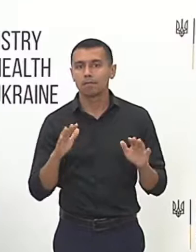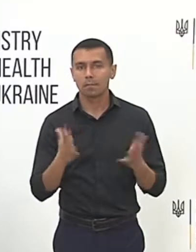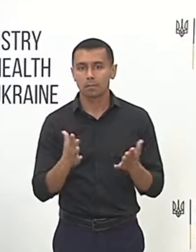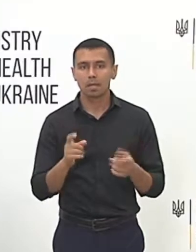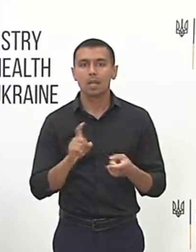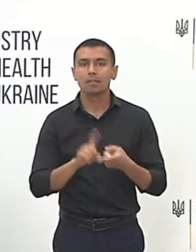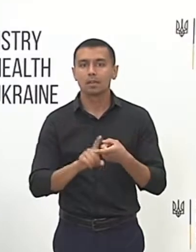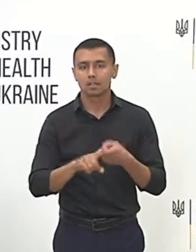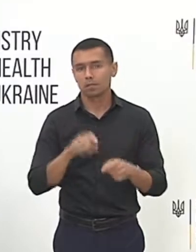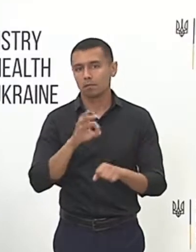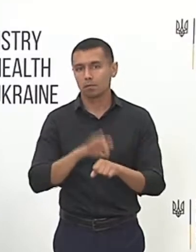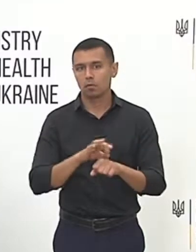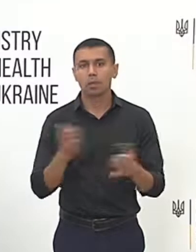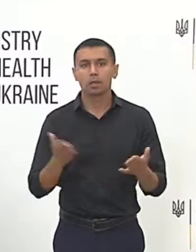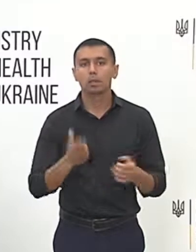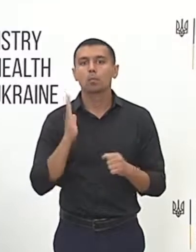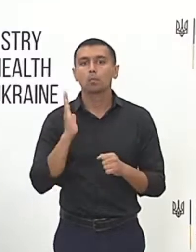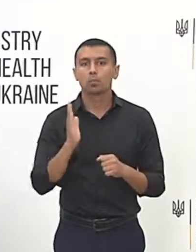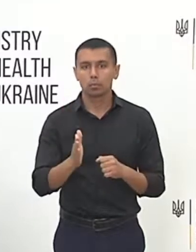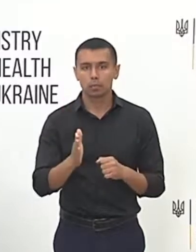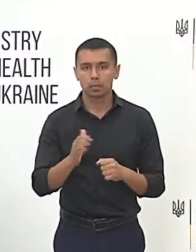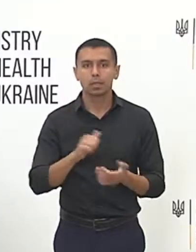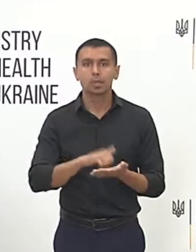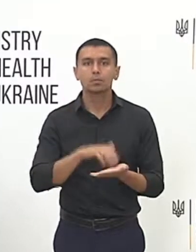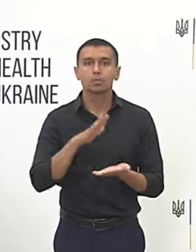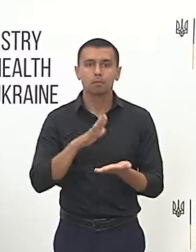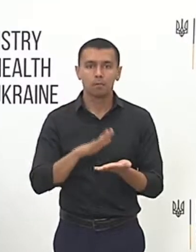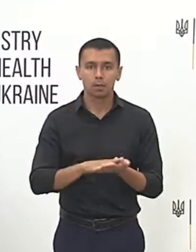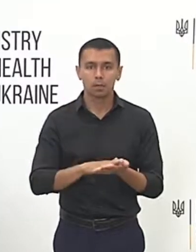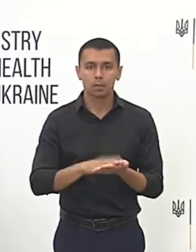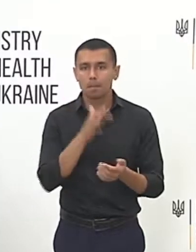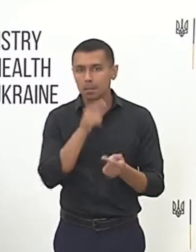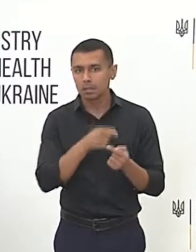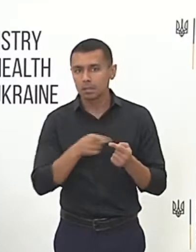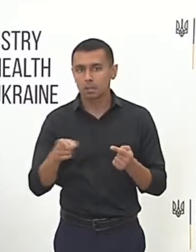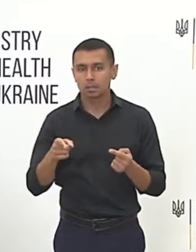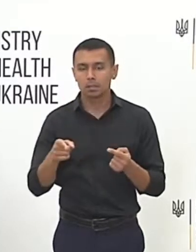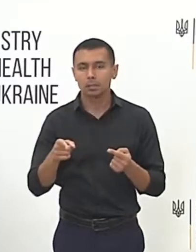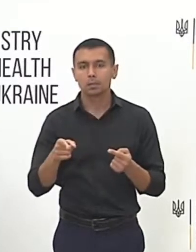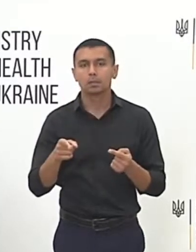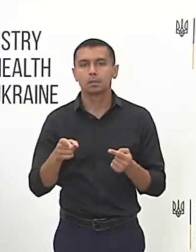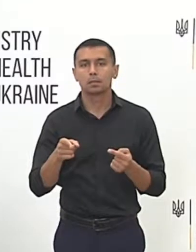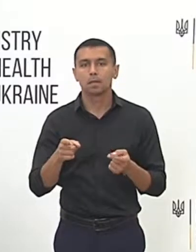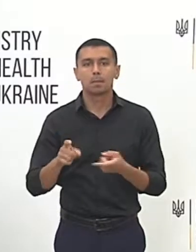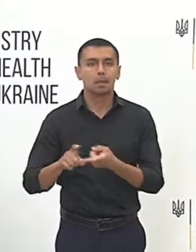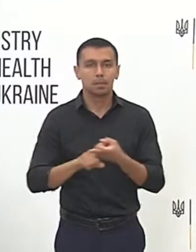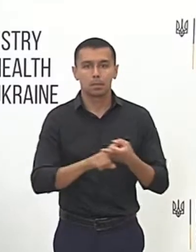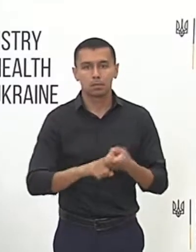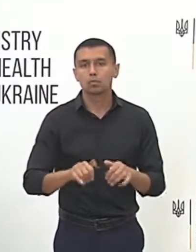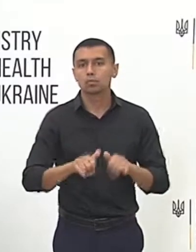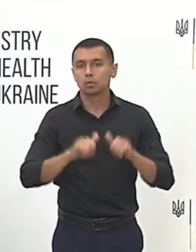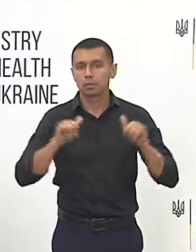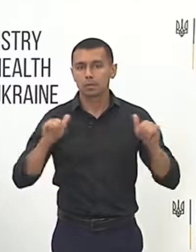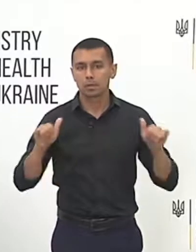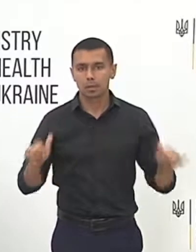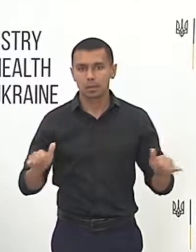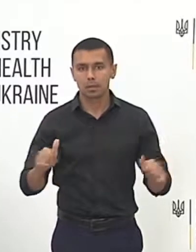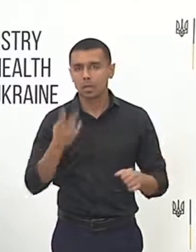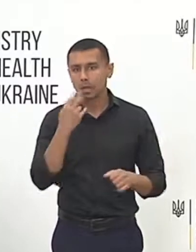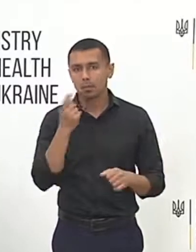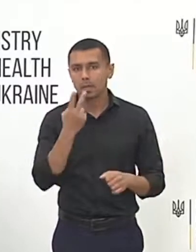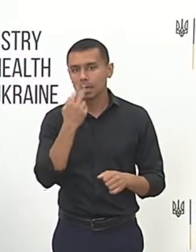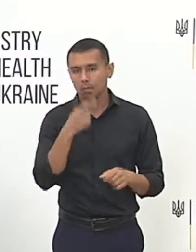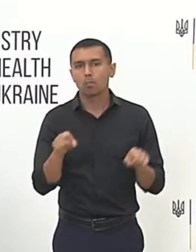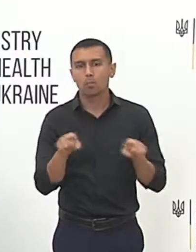випадків інфекційних хвороб, які будуть реєструватися під час сезонного епідемічного зростання грипу